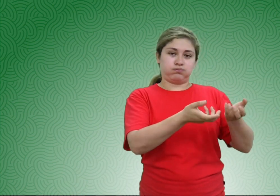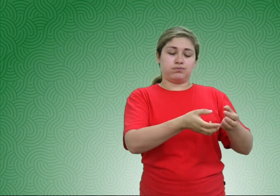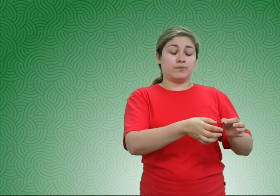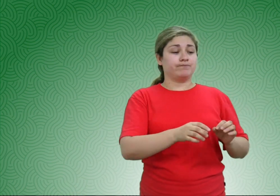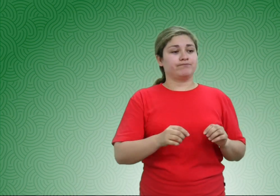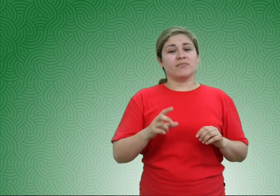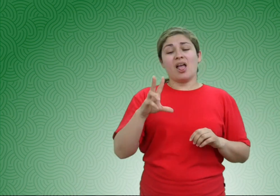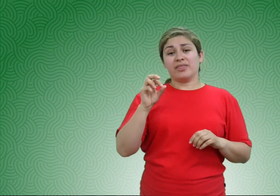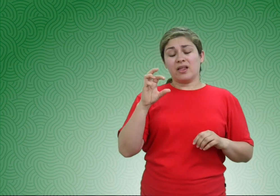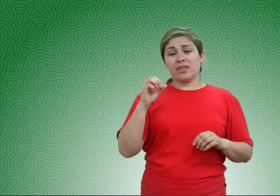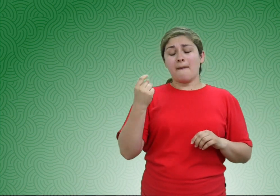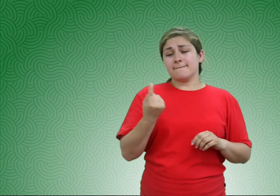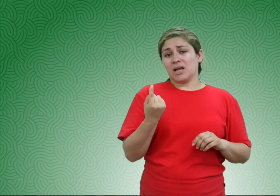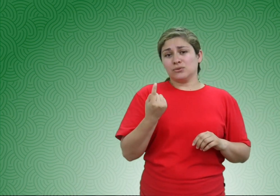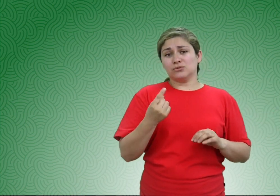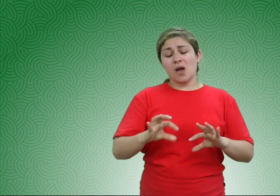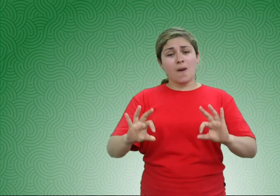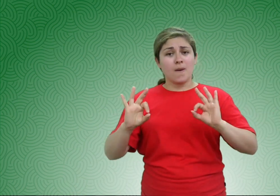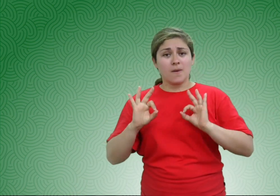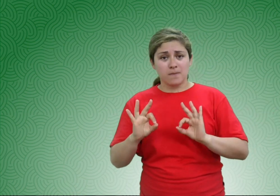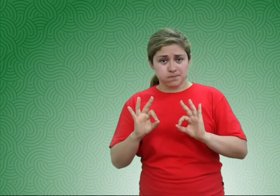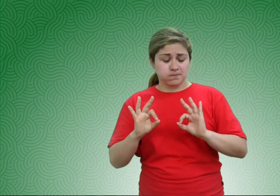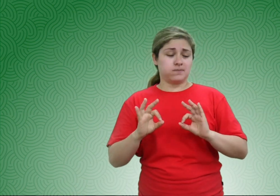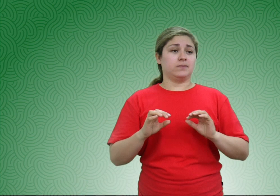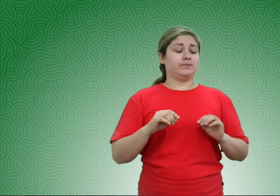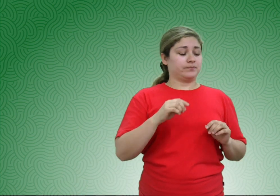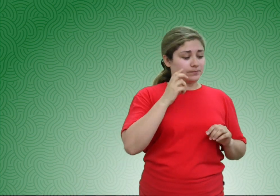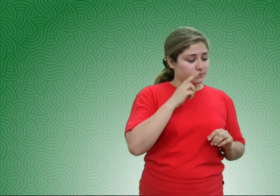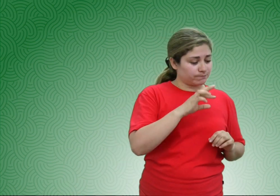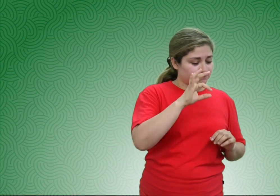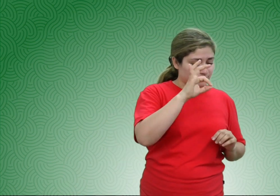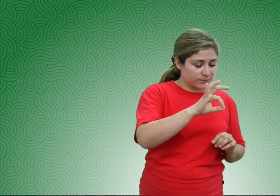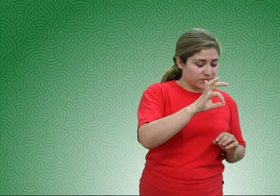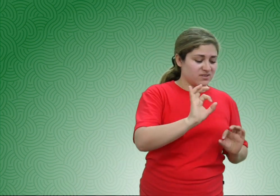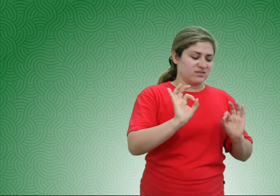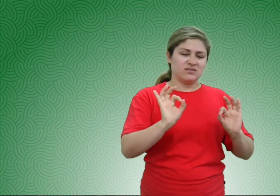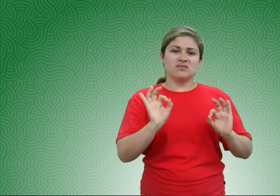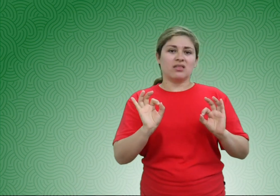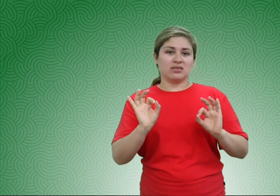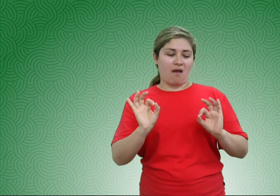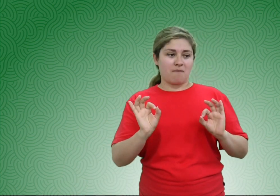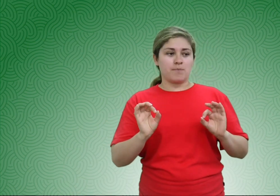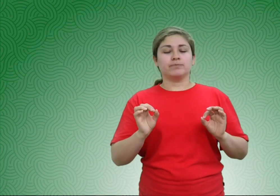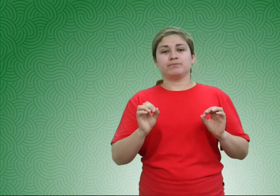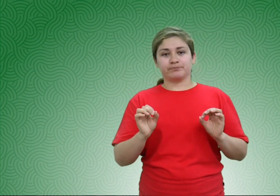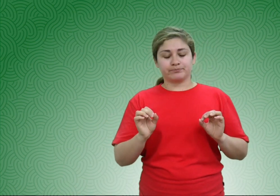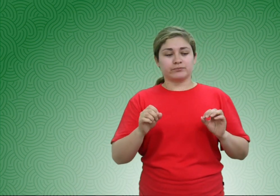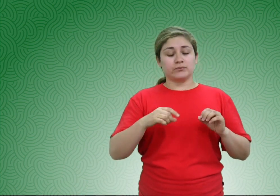cocinar unos 30 minutos. Una vez listo, para sacarlo vamos